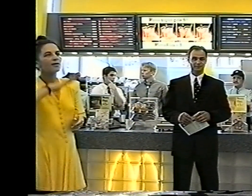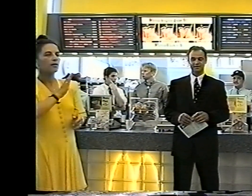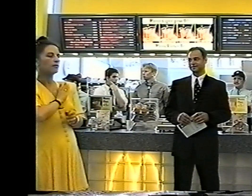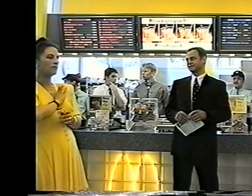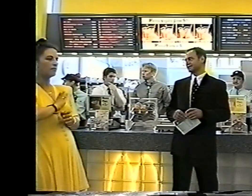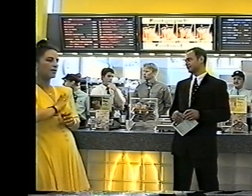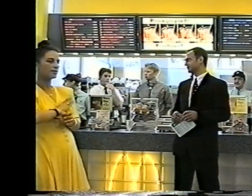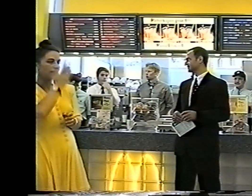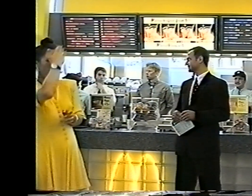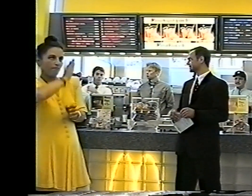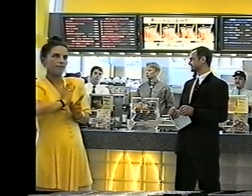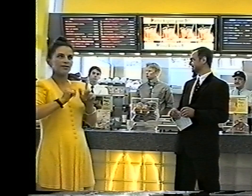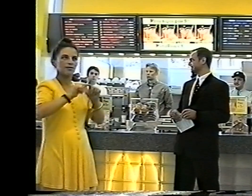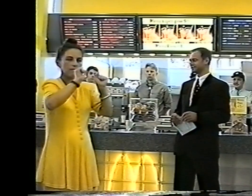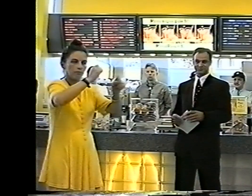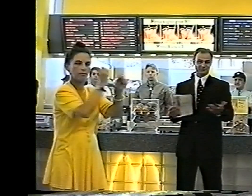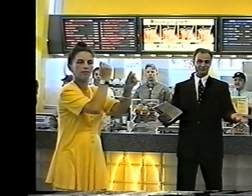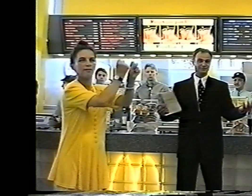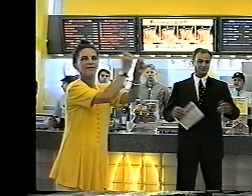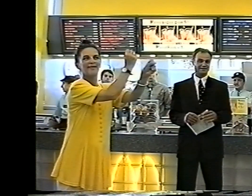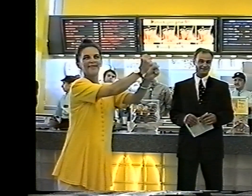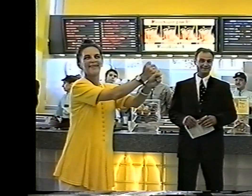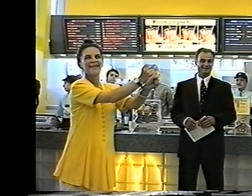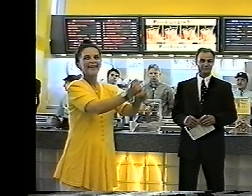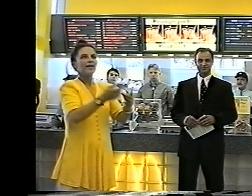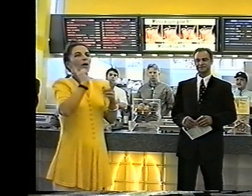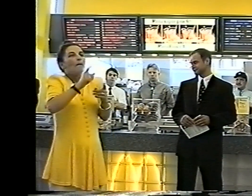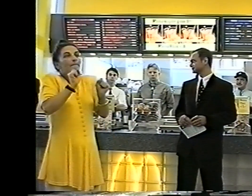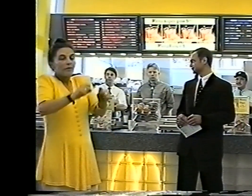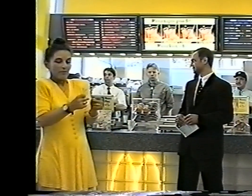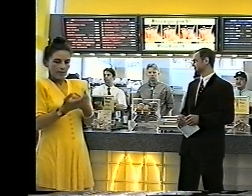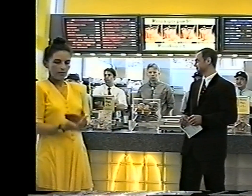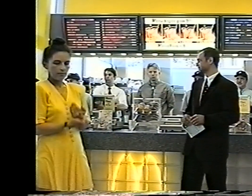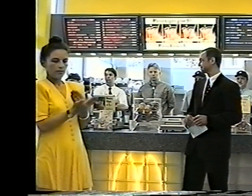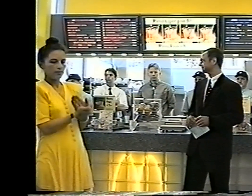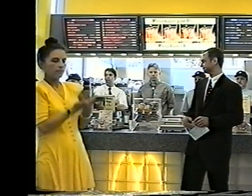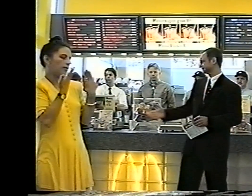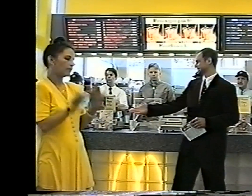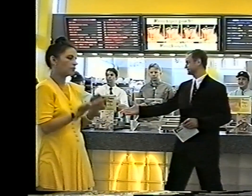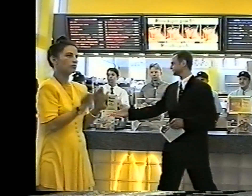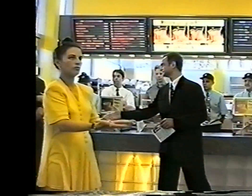ce qu'on veut. Il a fallu attendre quelques années, mais aujourd'hui le jour est là. Et puis, je vous remercie M. Kunz.